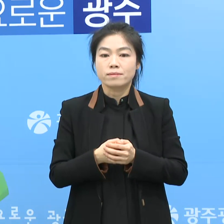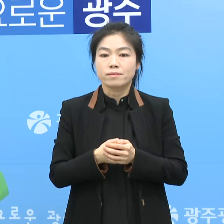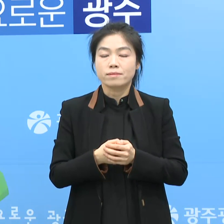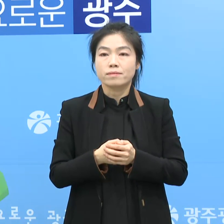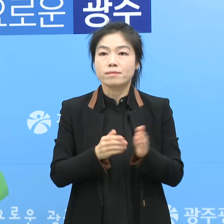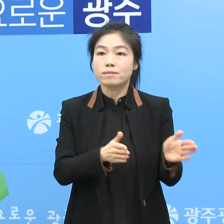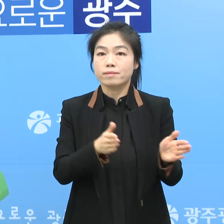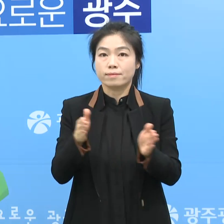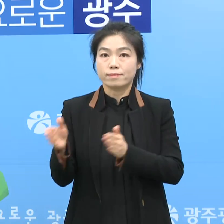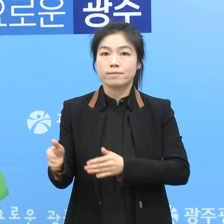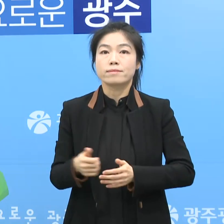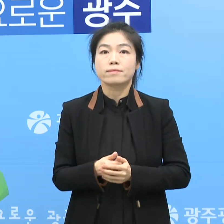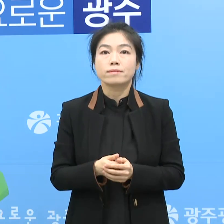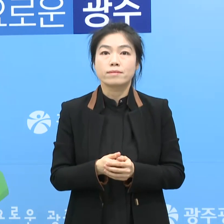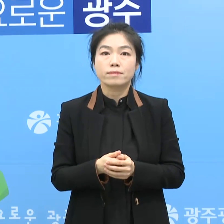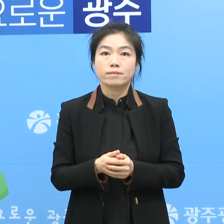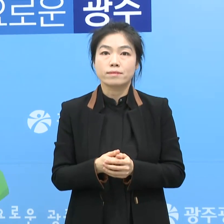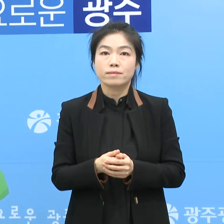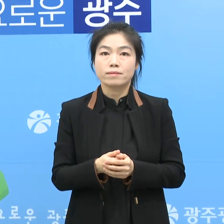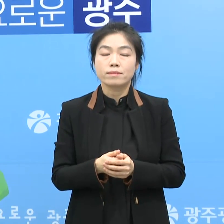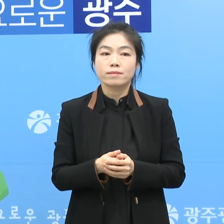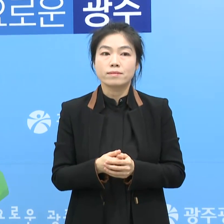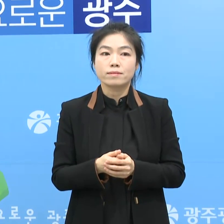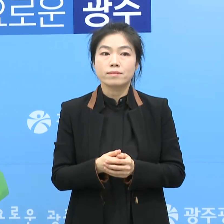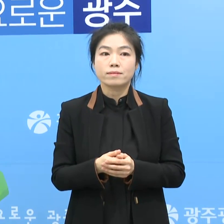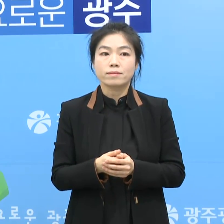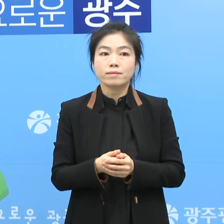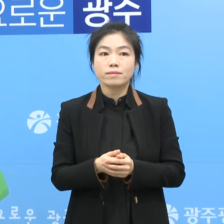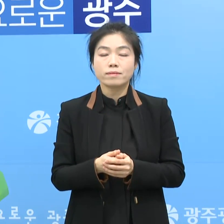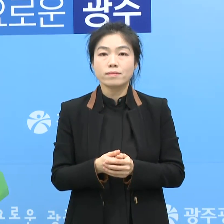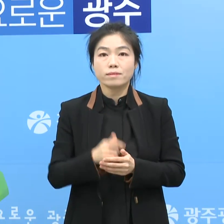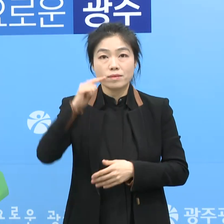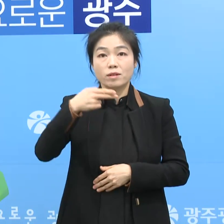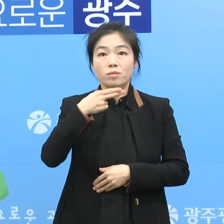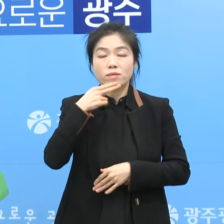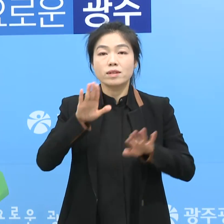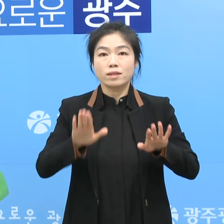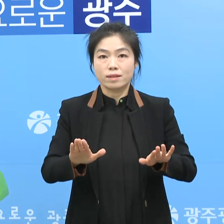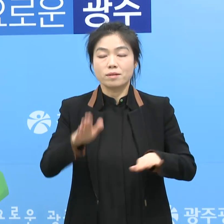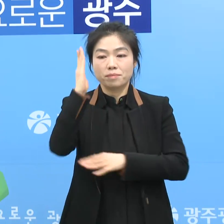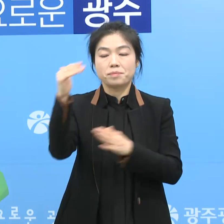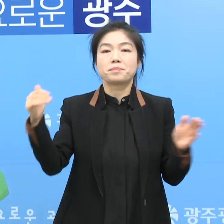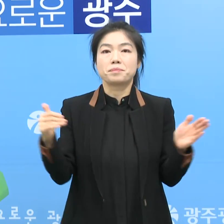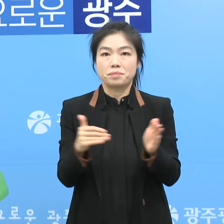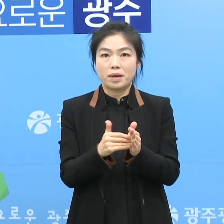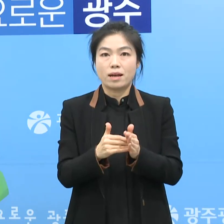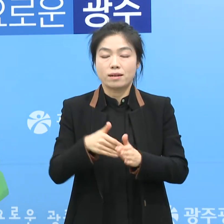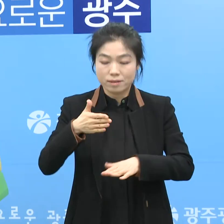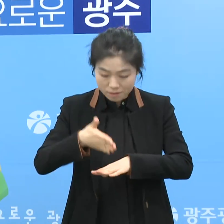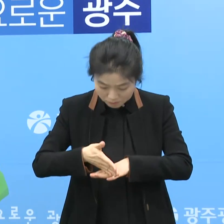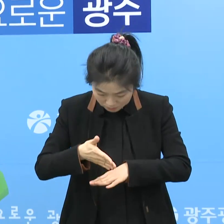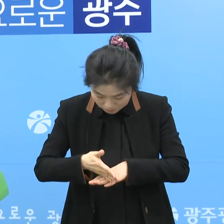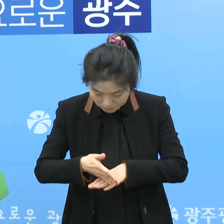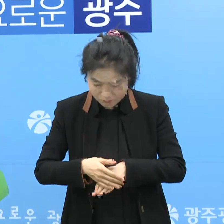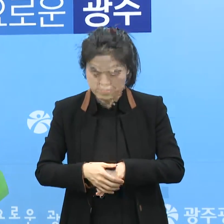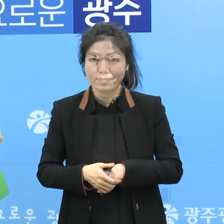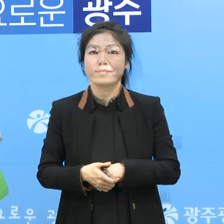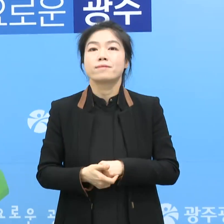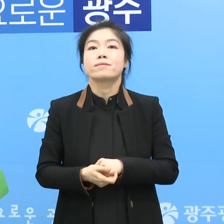네, 다음 질문 받겠습니다. 네, 질문 없으면 이상으로 기자들 모두 마치도록 하겠습니다. 감사합니다.